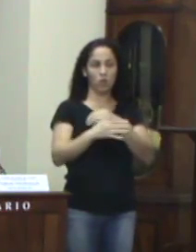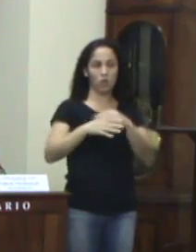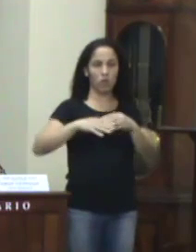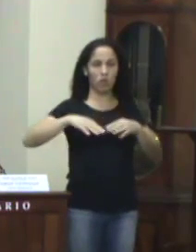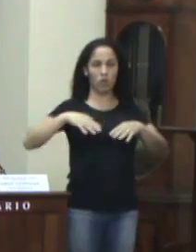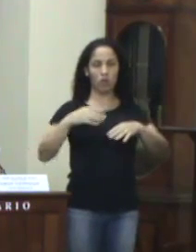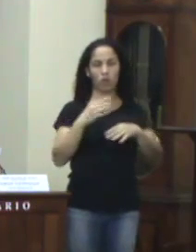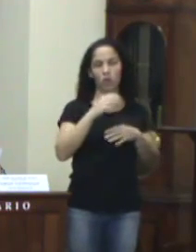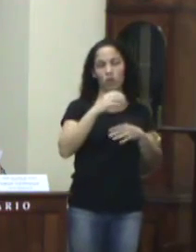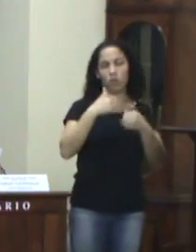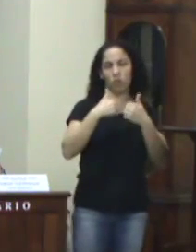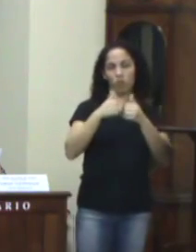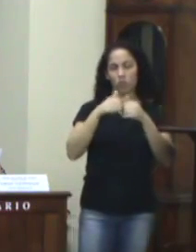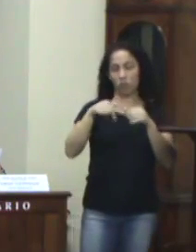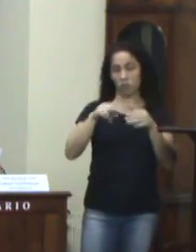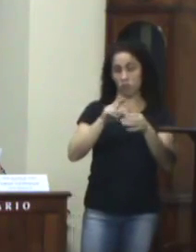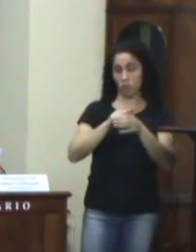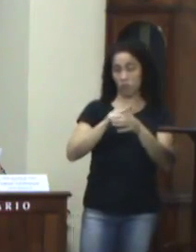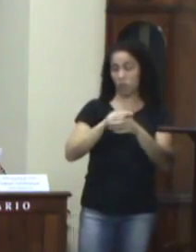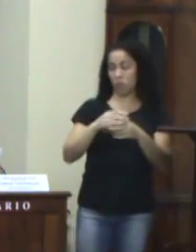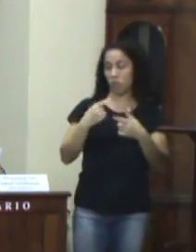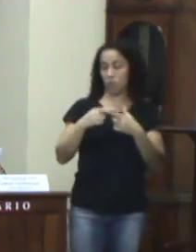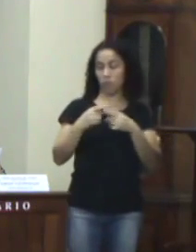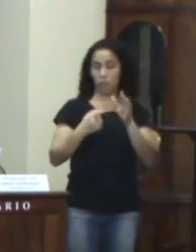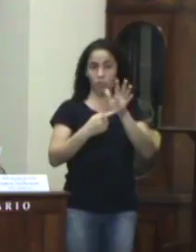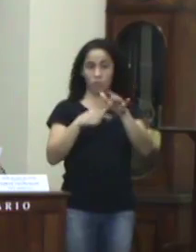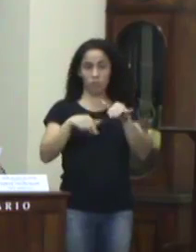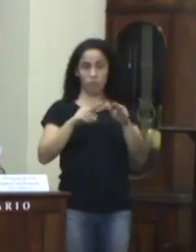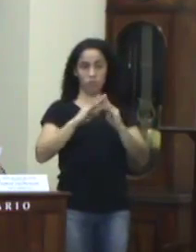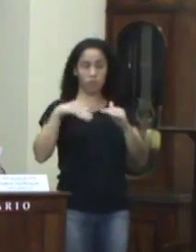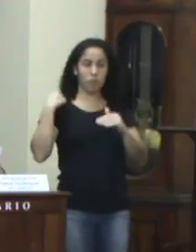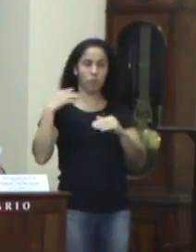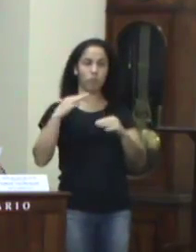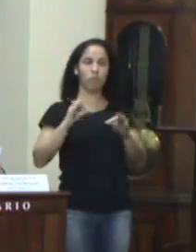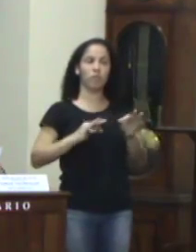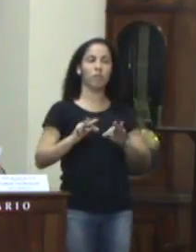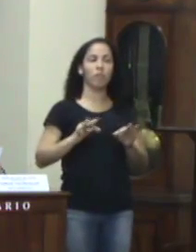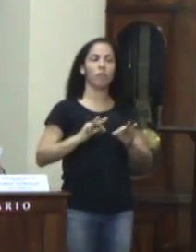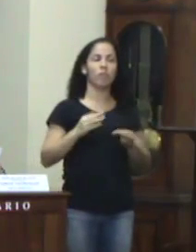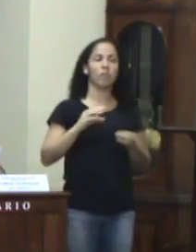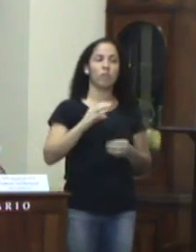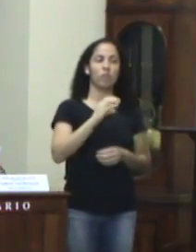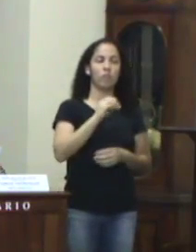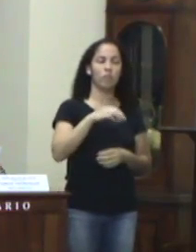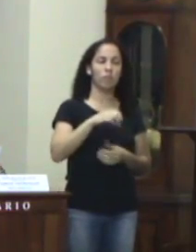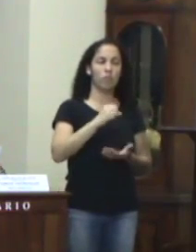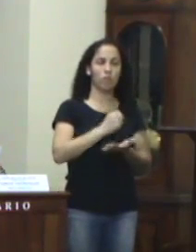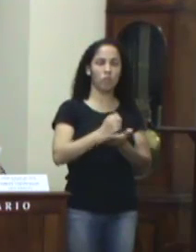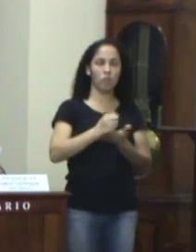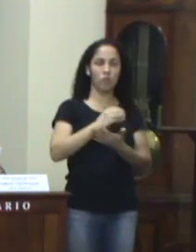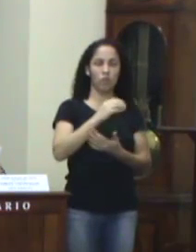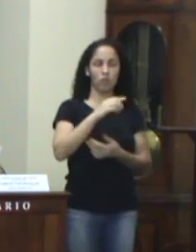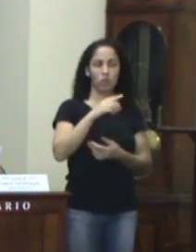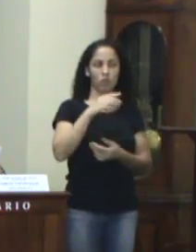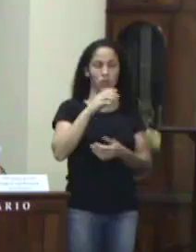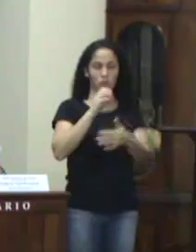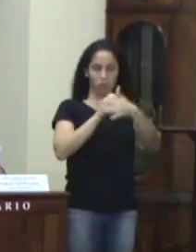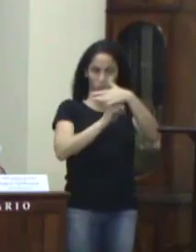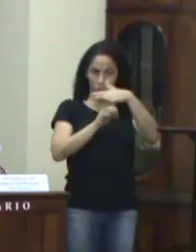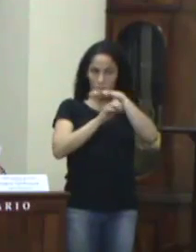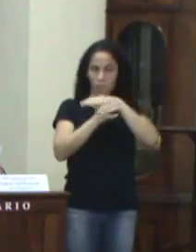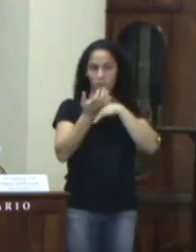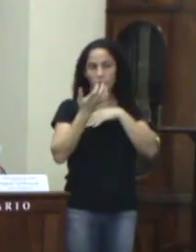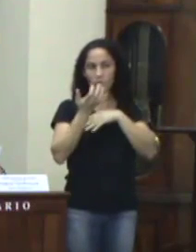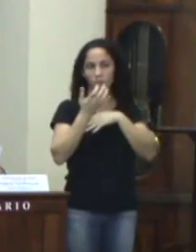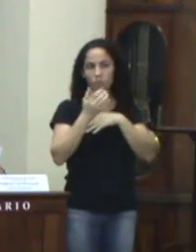cidade. Justificativa. Foi apresentado nessa Casa Legislativa um processo de consultoria realizado por uma empresa que tem por